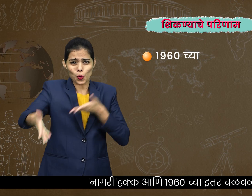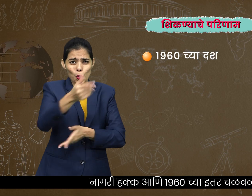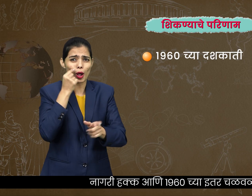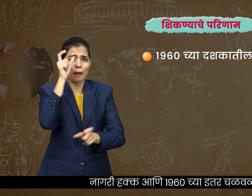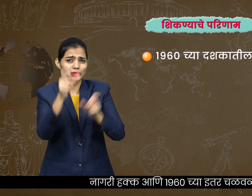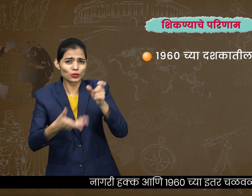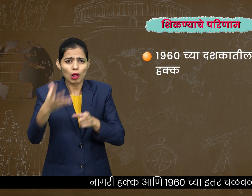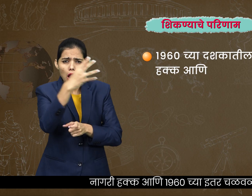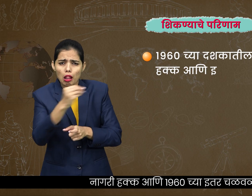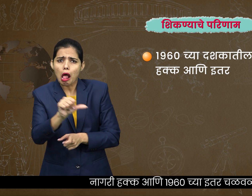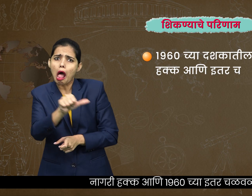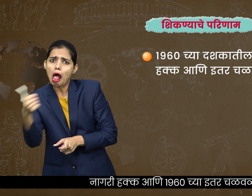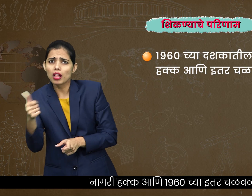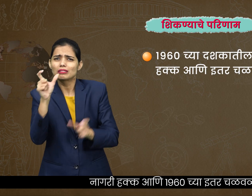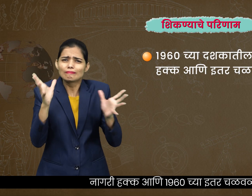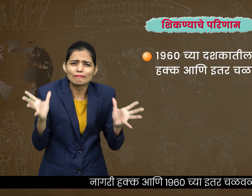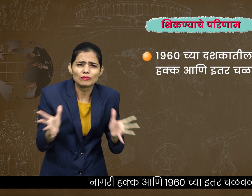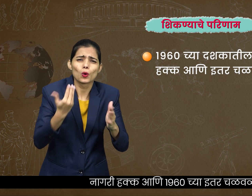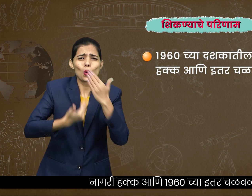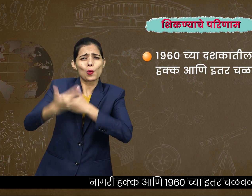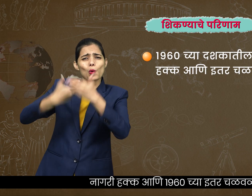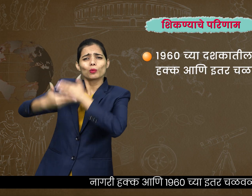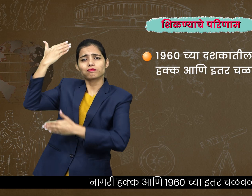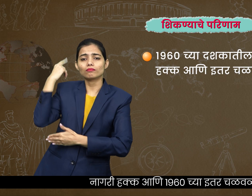नागरी हक्क आणि 1960च्या इतर चळवळी.